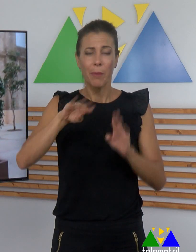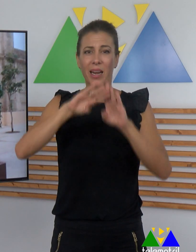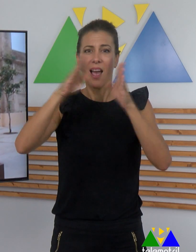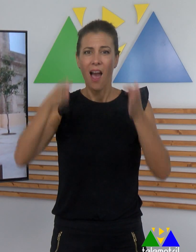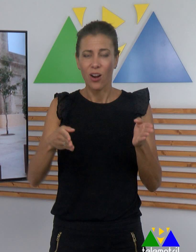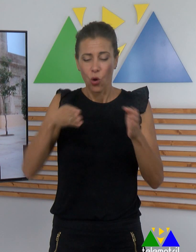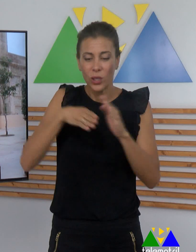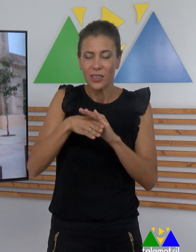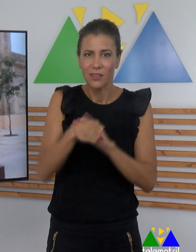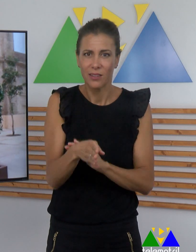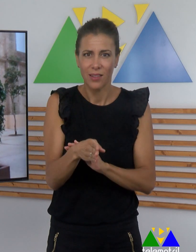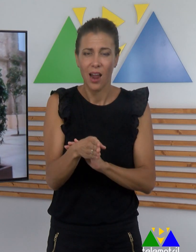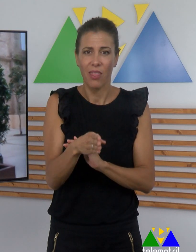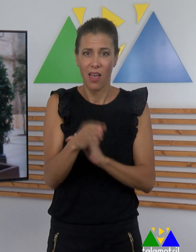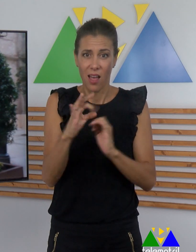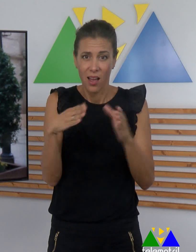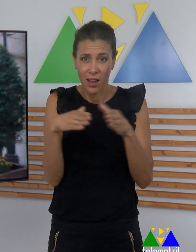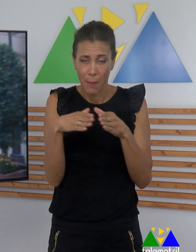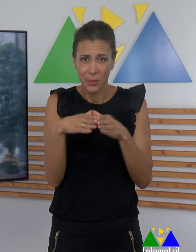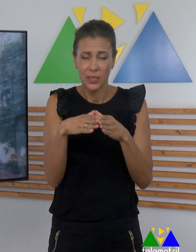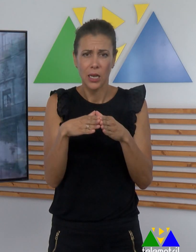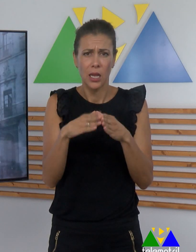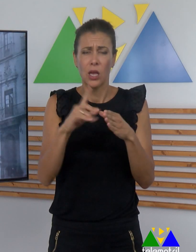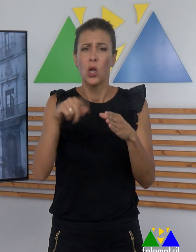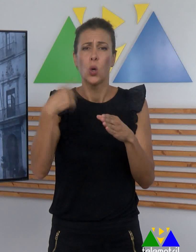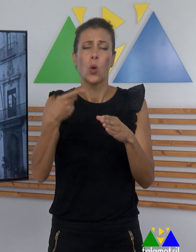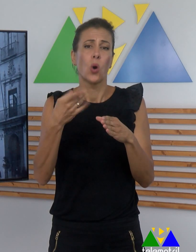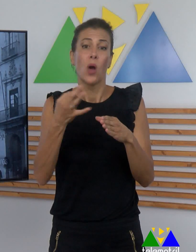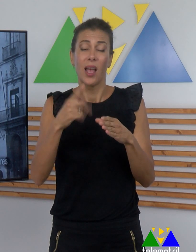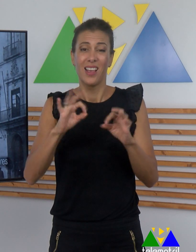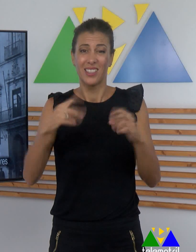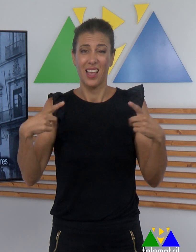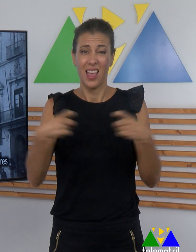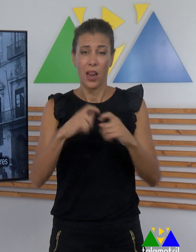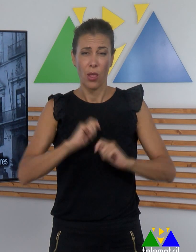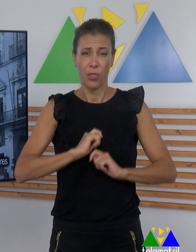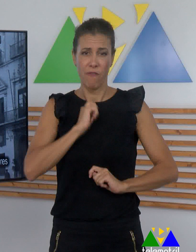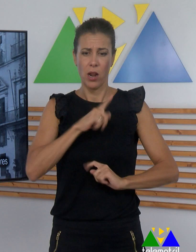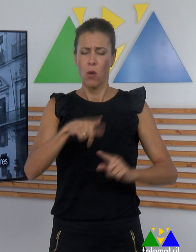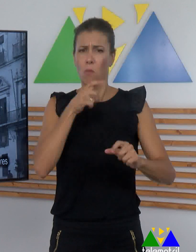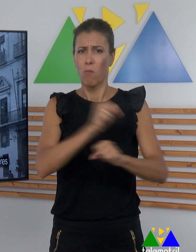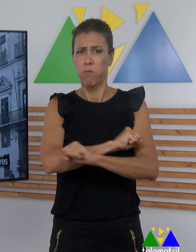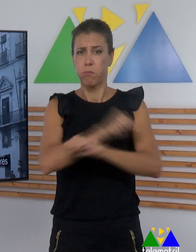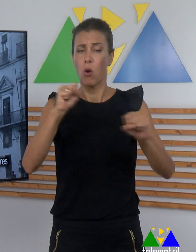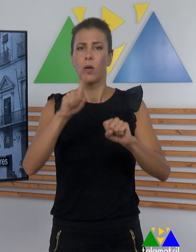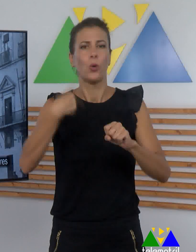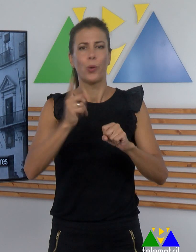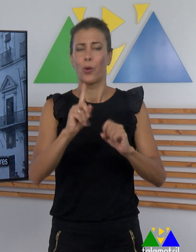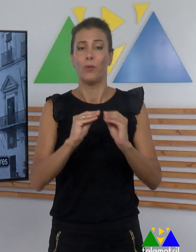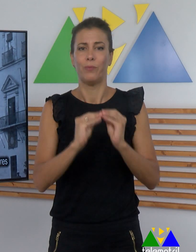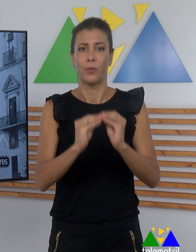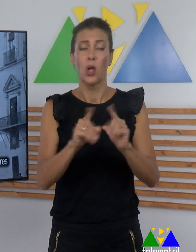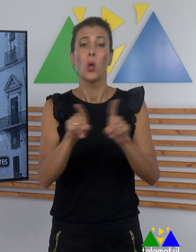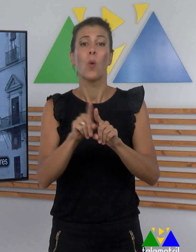de la capilla, y voló en la época de la Guerra Civil y no se restauró, igual que no se restauró la capilla de los